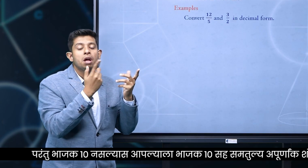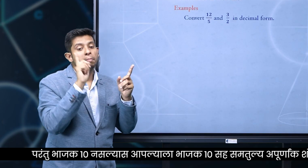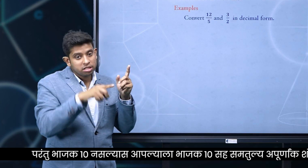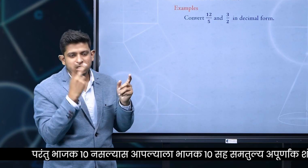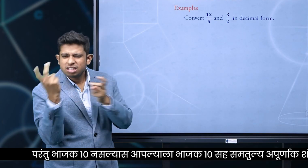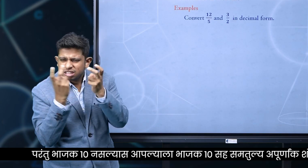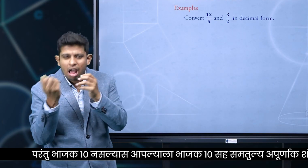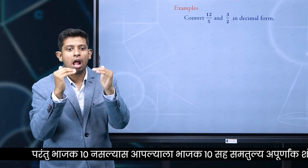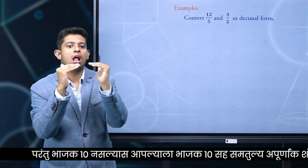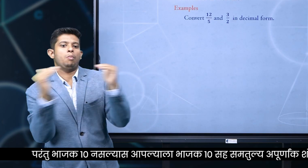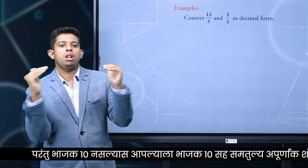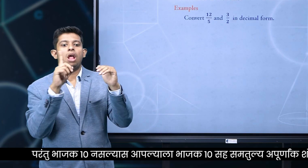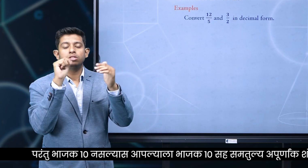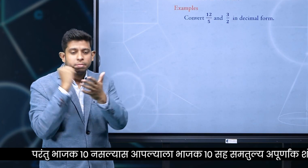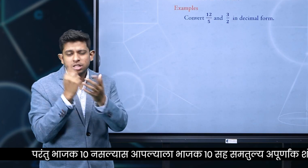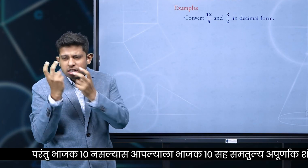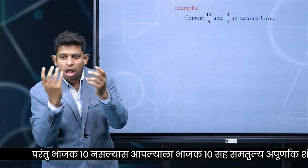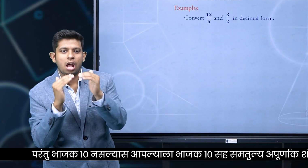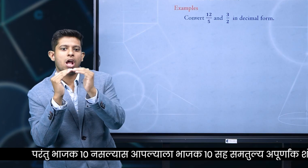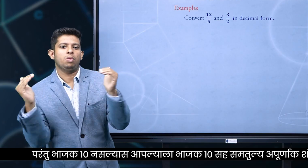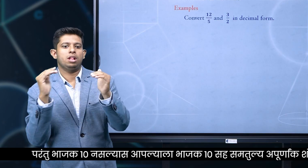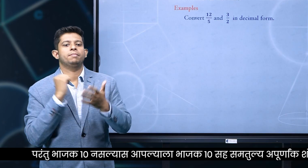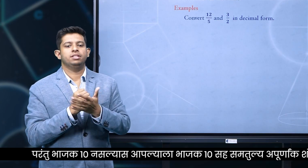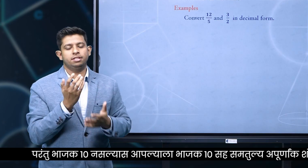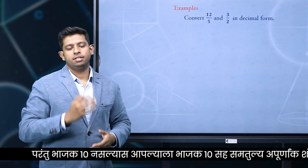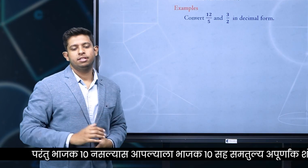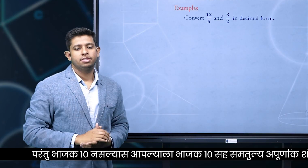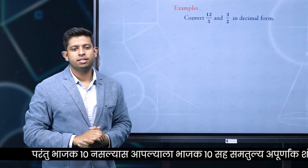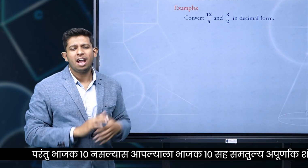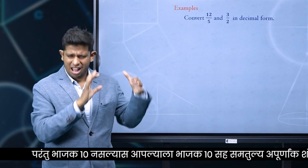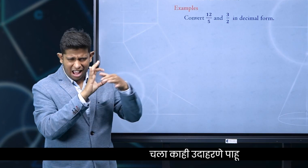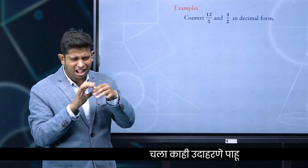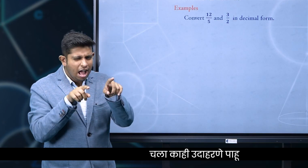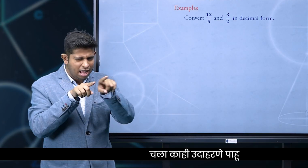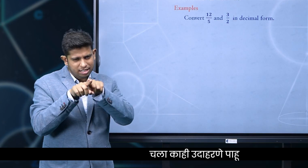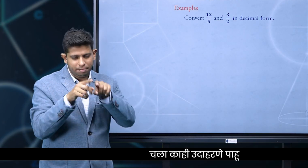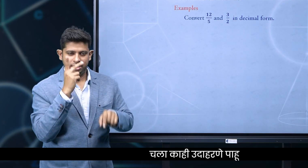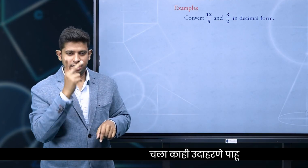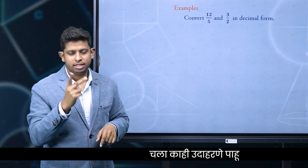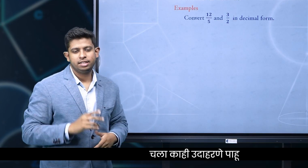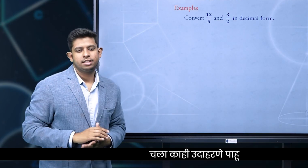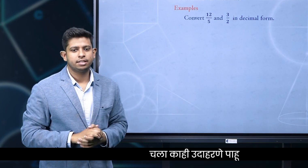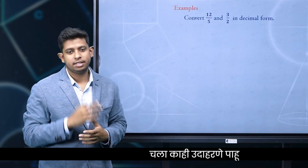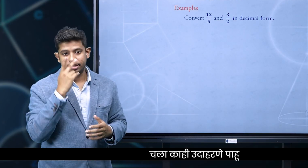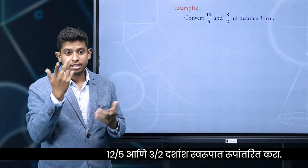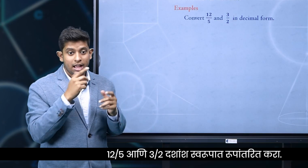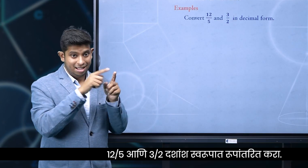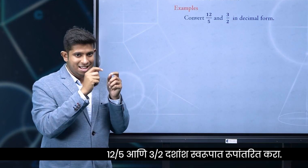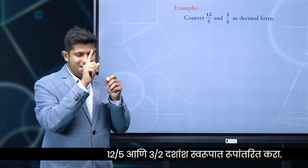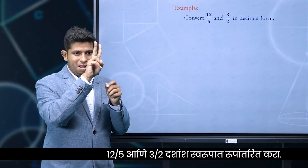चला काही उदाहरणे पाहू.